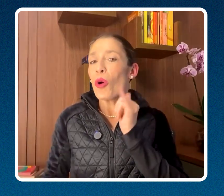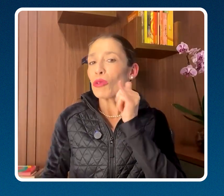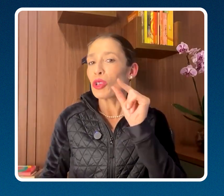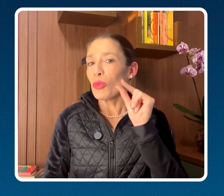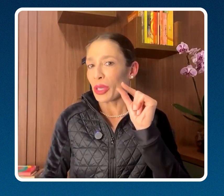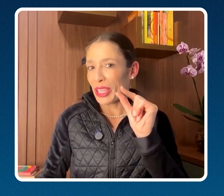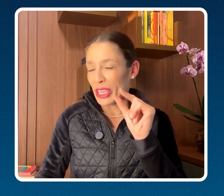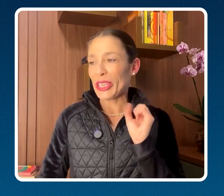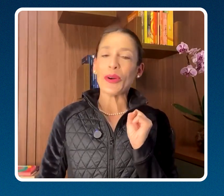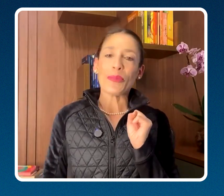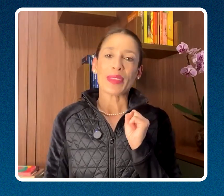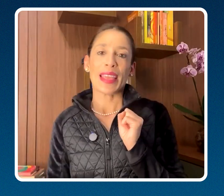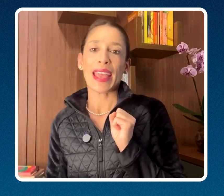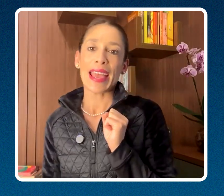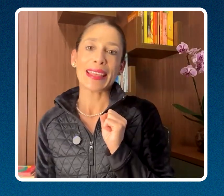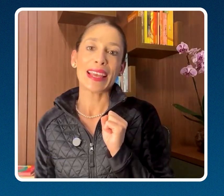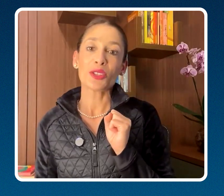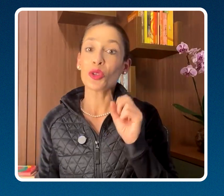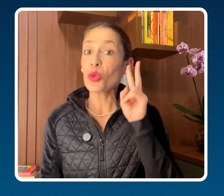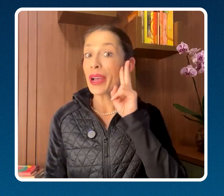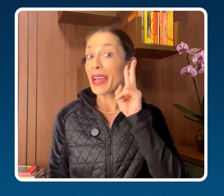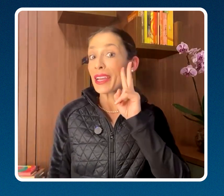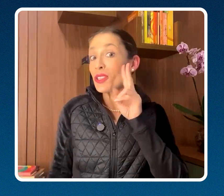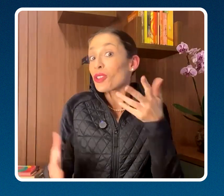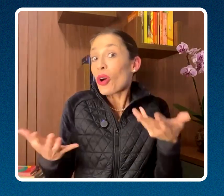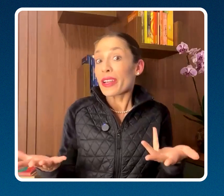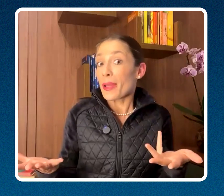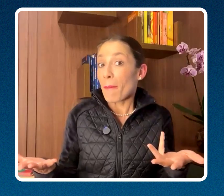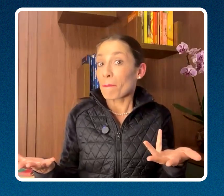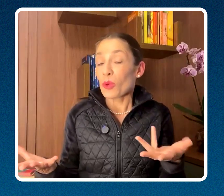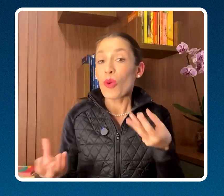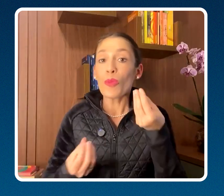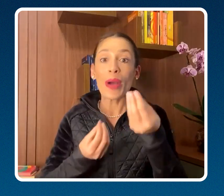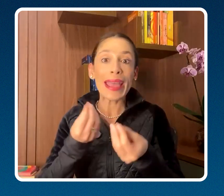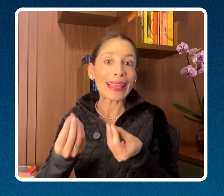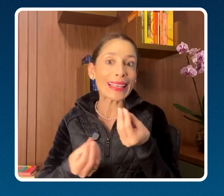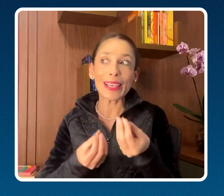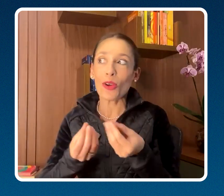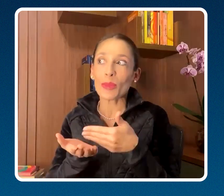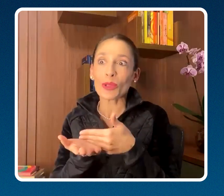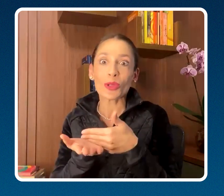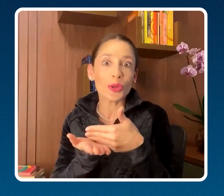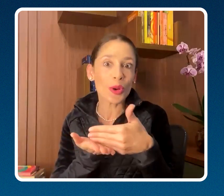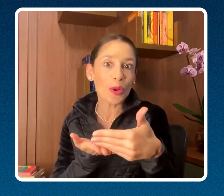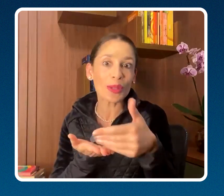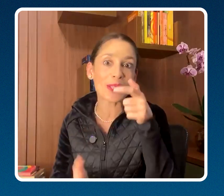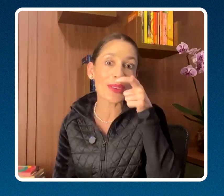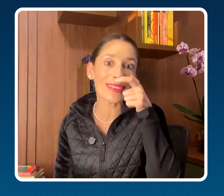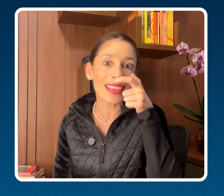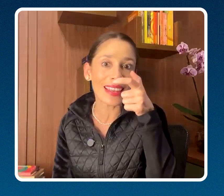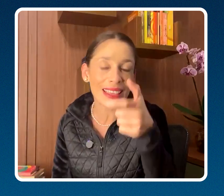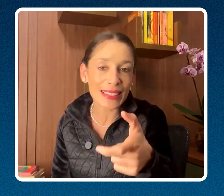Me conte um pouquinho da sua história. Como é que começou o